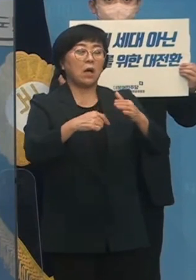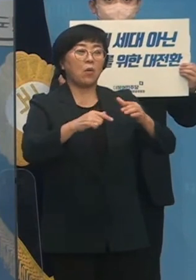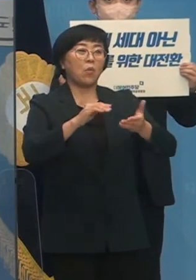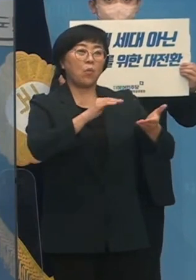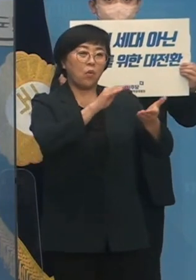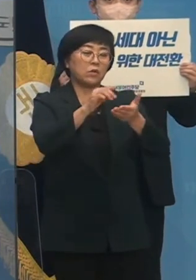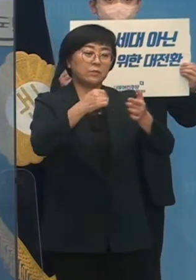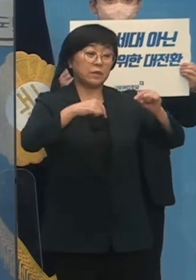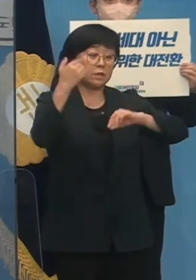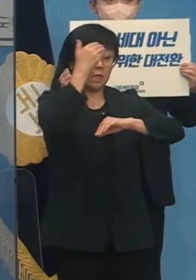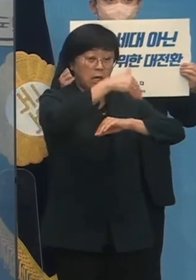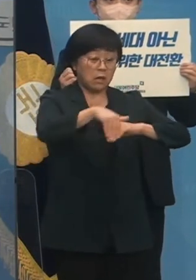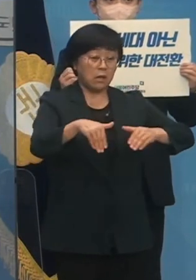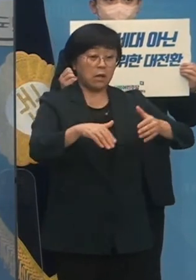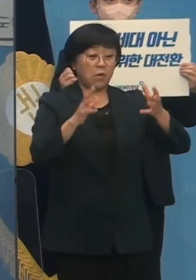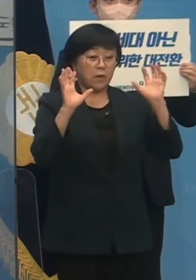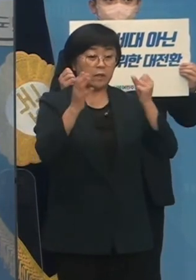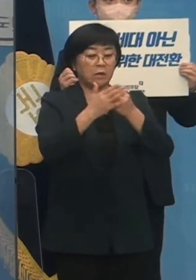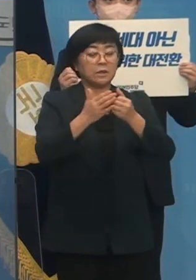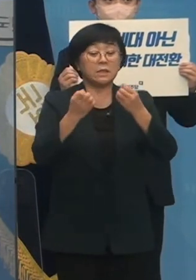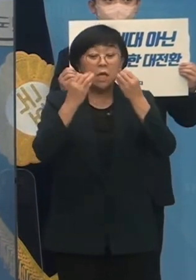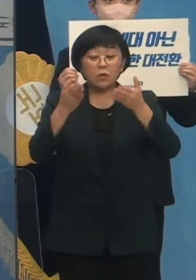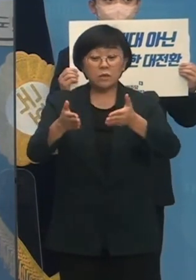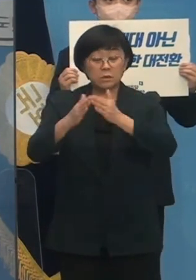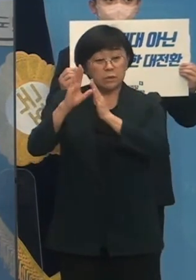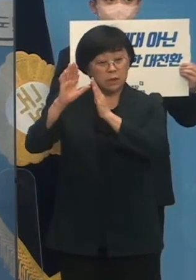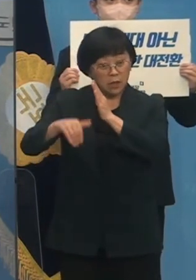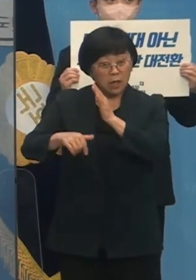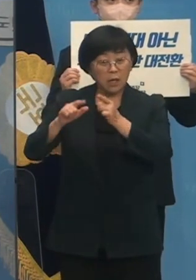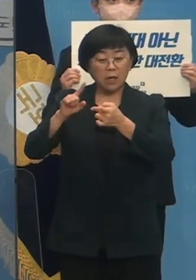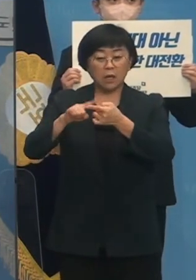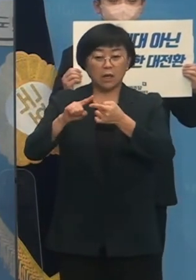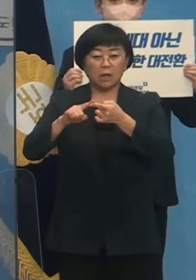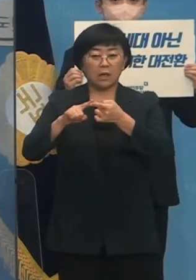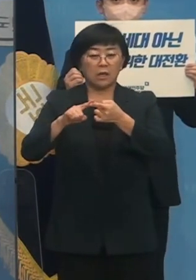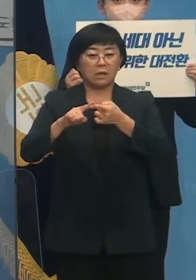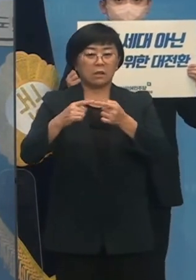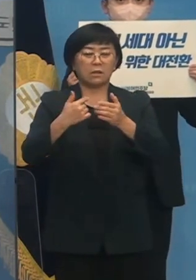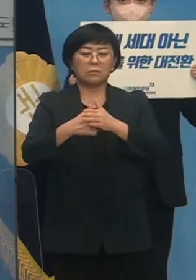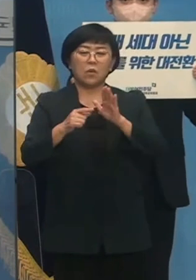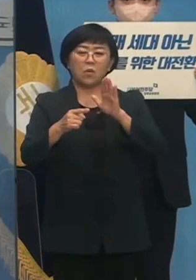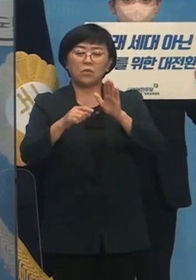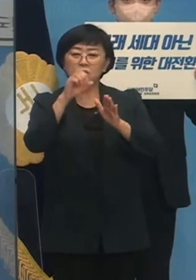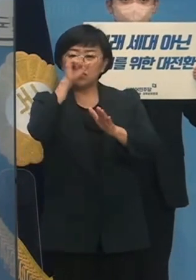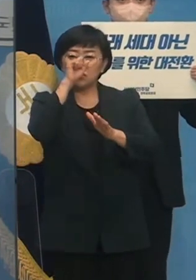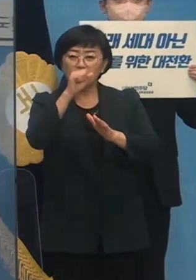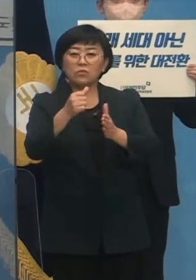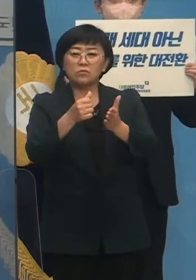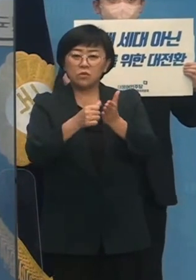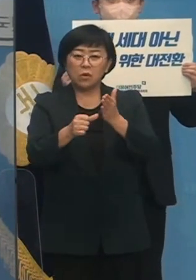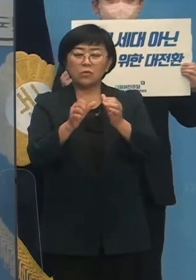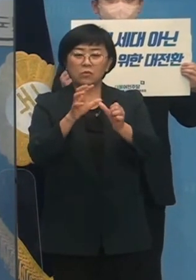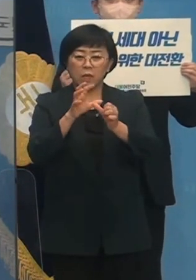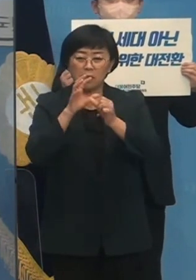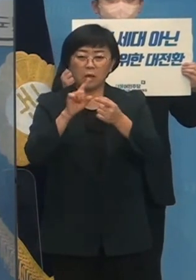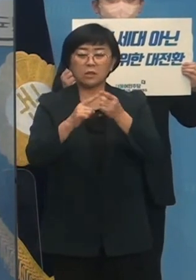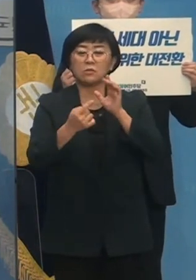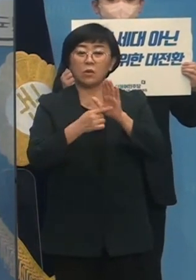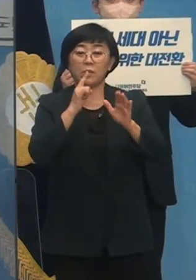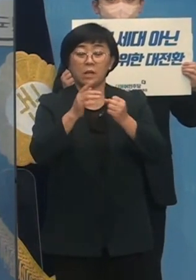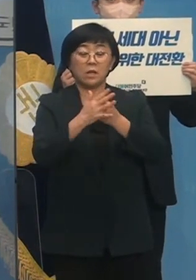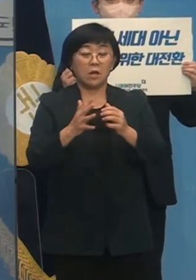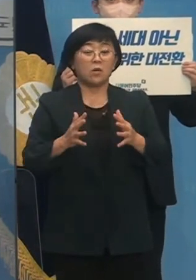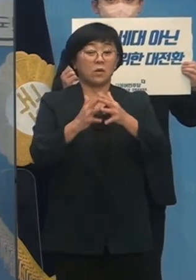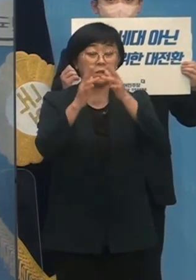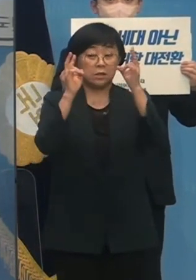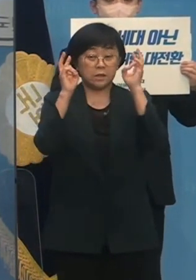환영하면서도 새로 짓는 주택에 대해서는 장소형, 가변형 주택을 응모할 것을 강력히 권고합니다.